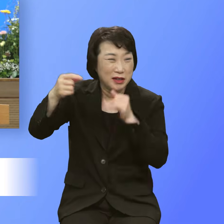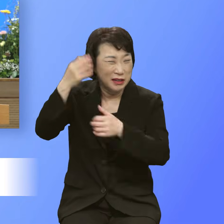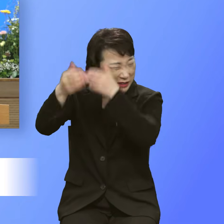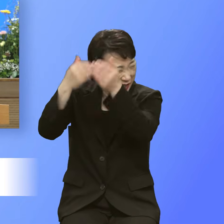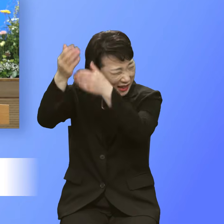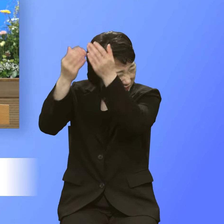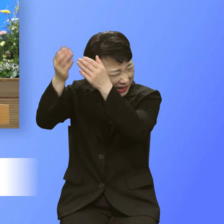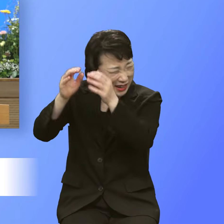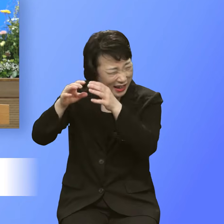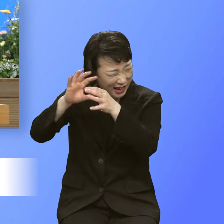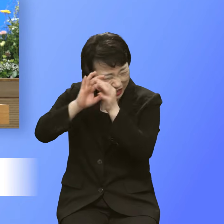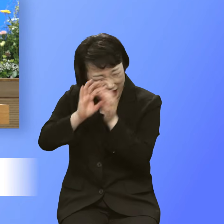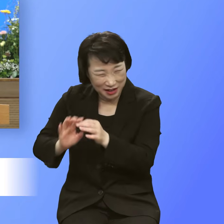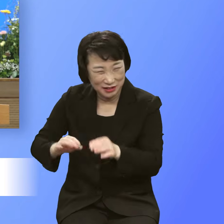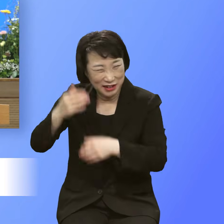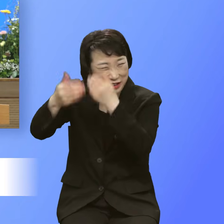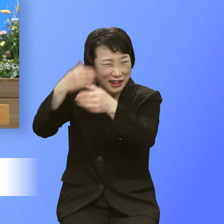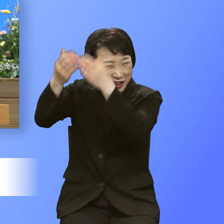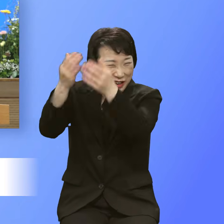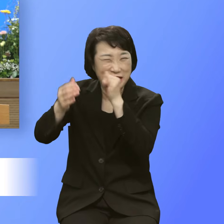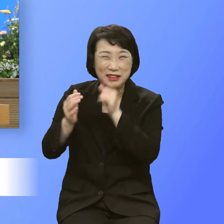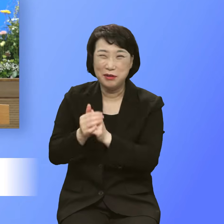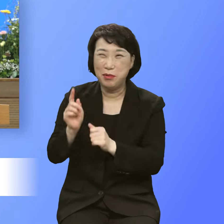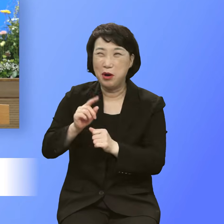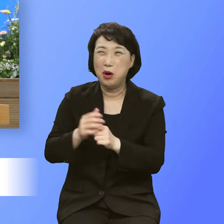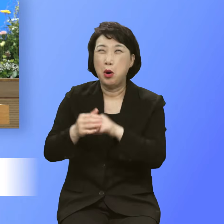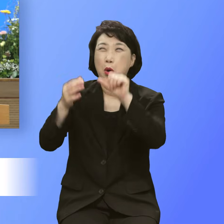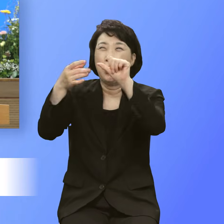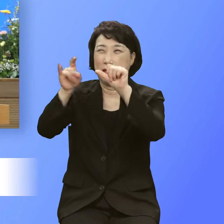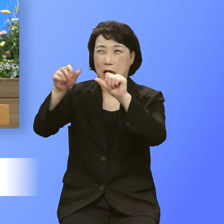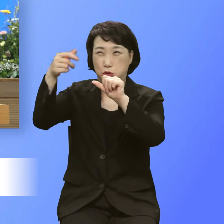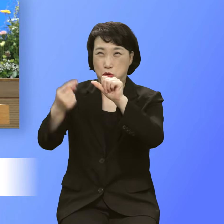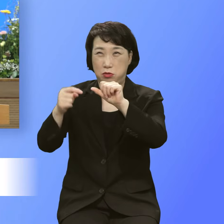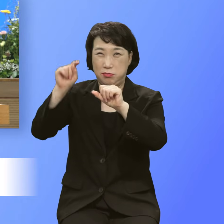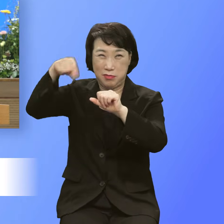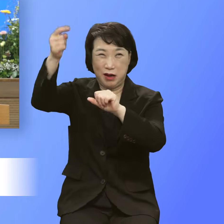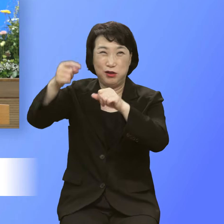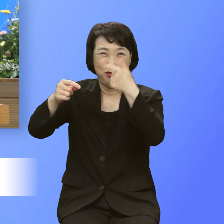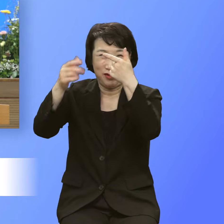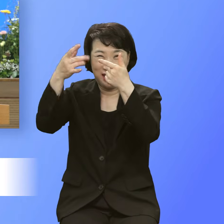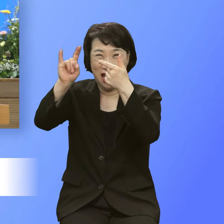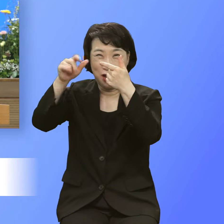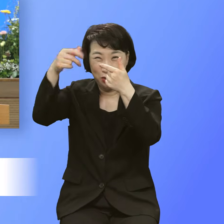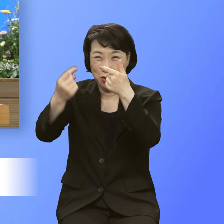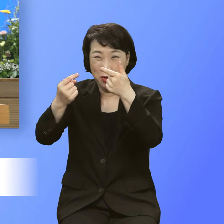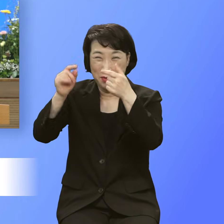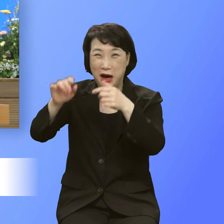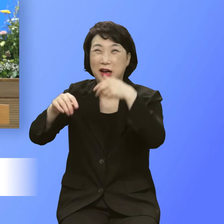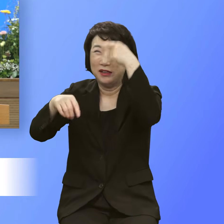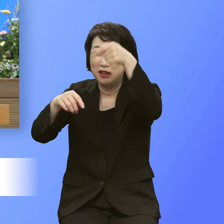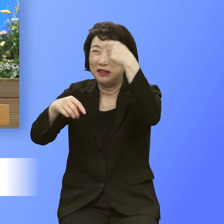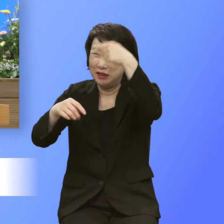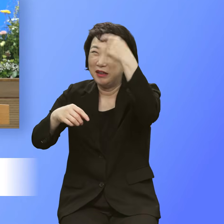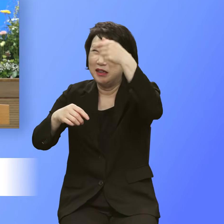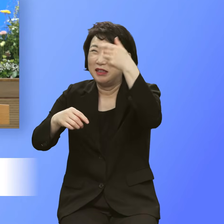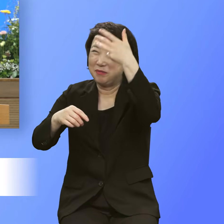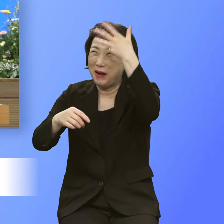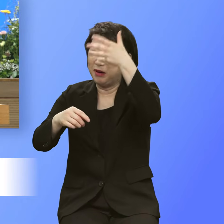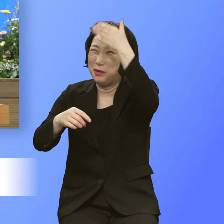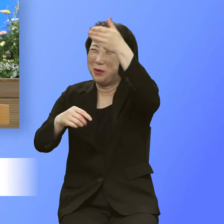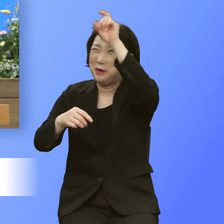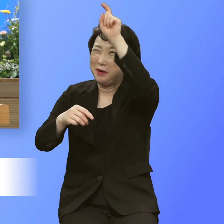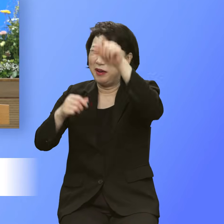고조 할머니죠. 고조 할아버지 고조 할머니 그럼 5대조 할아버지세요. 그 다음은 6대조 할아버지, 그 다음은 7대조 8대조 9대조